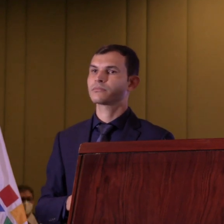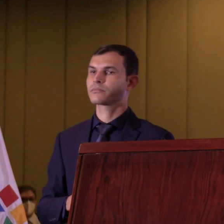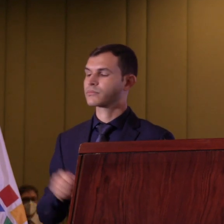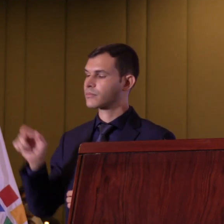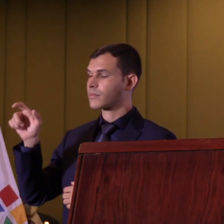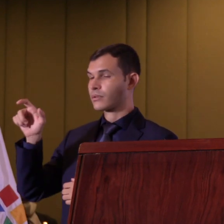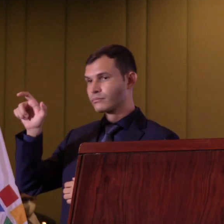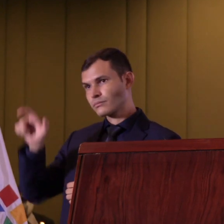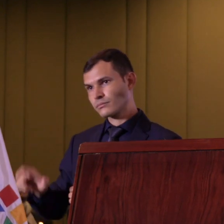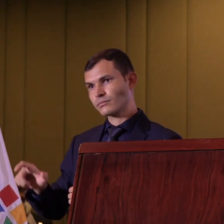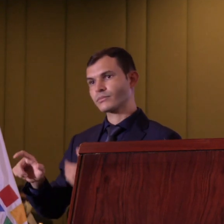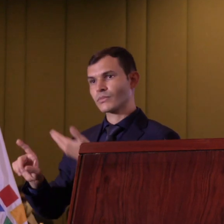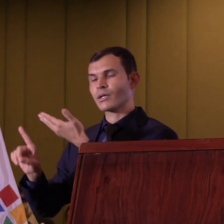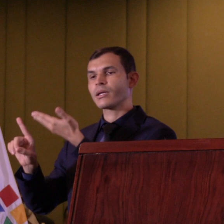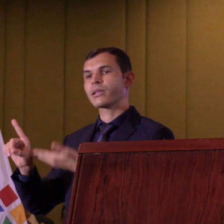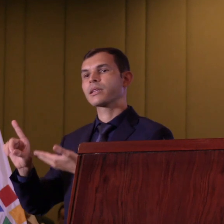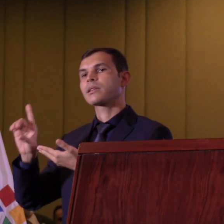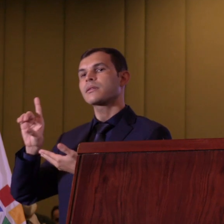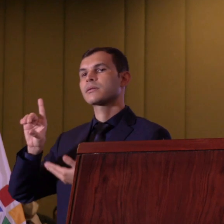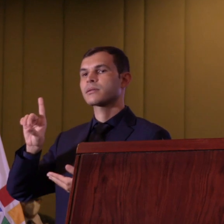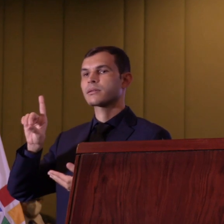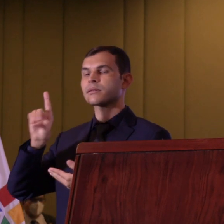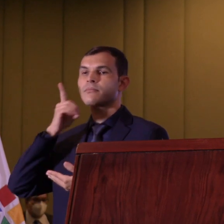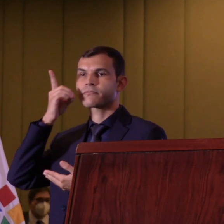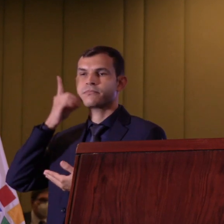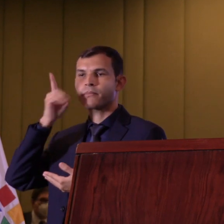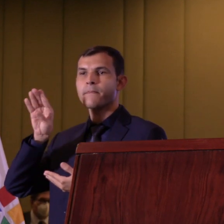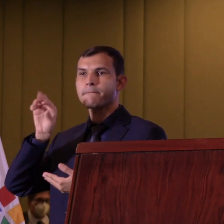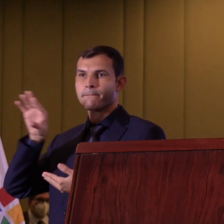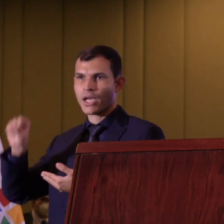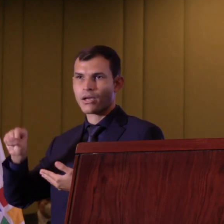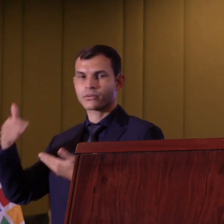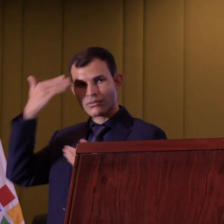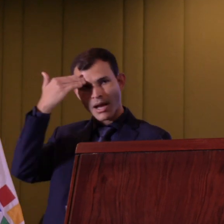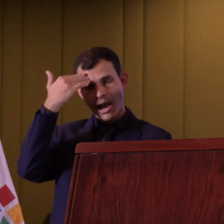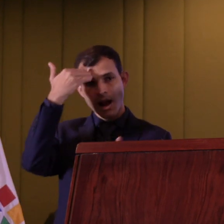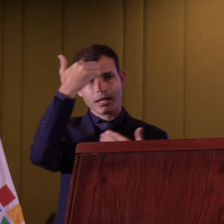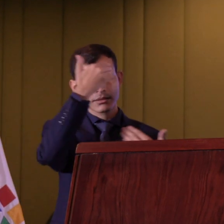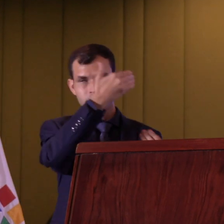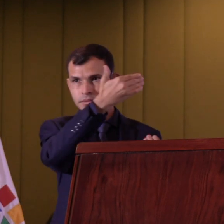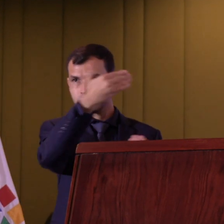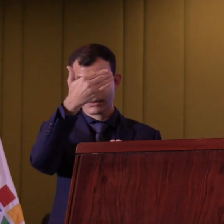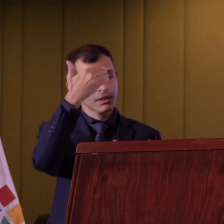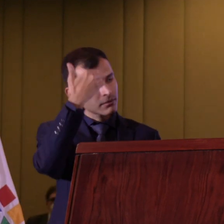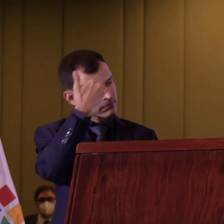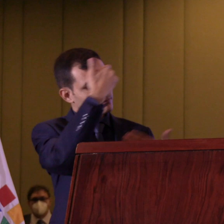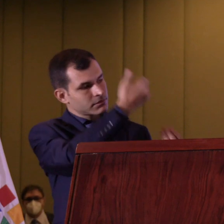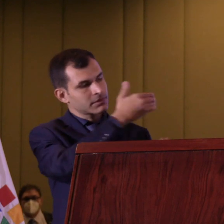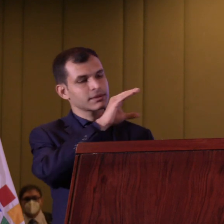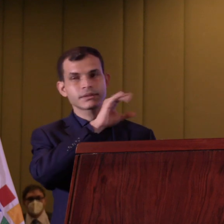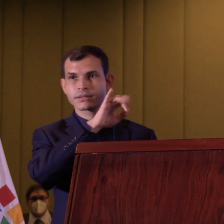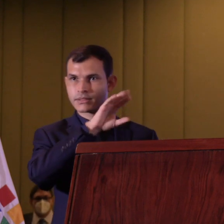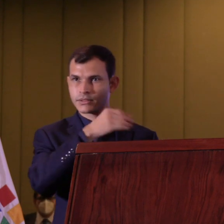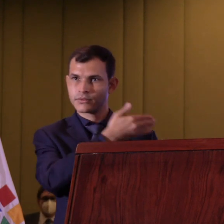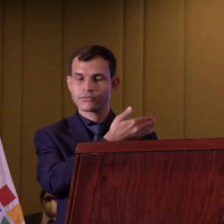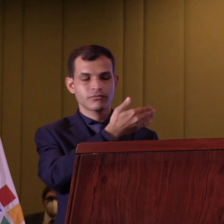Barros a todos os parlamentares e, se o ministro Ciro me permite, agradecer a sua presença, que muito me honra aqui